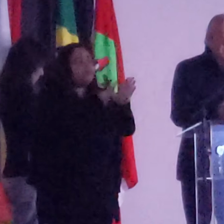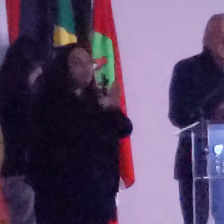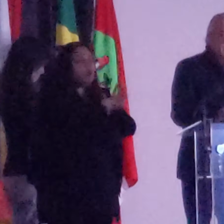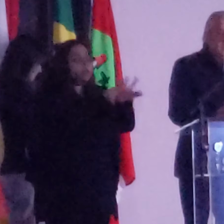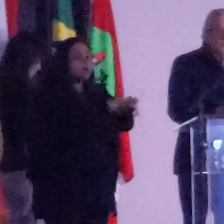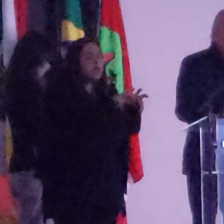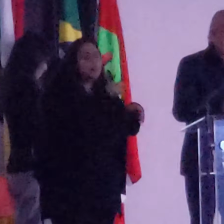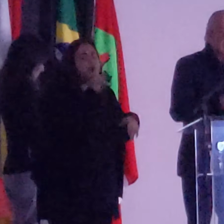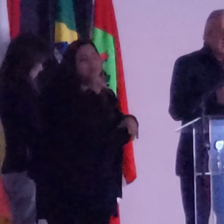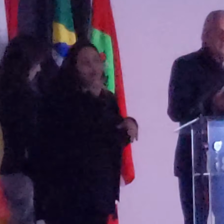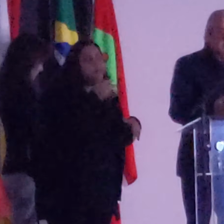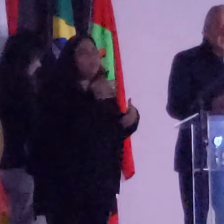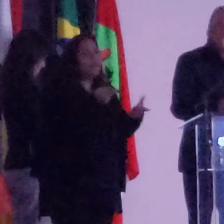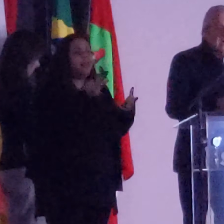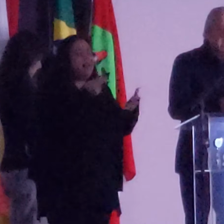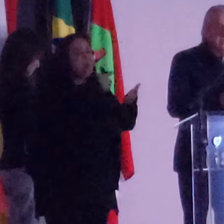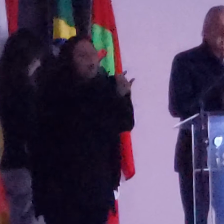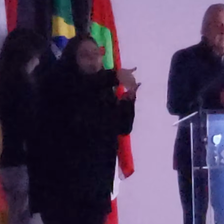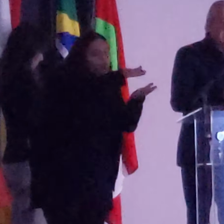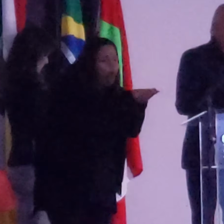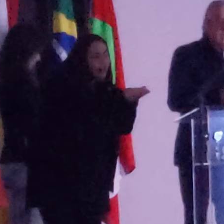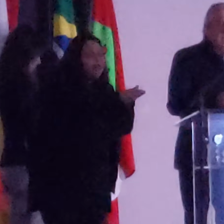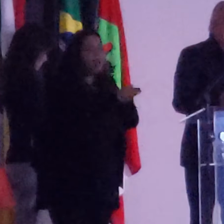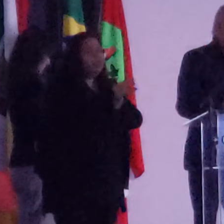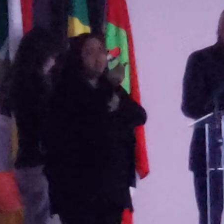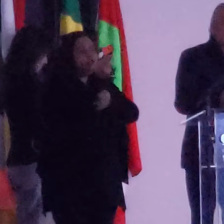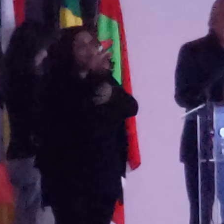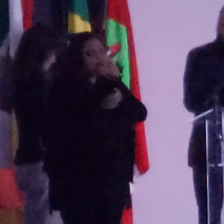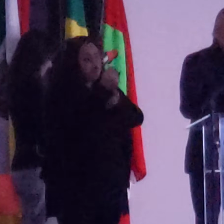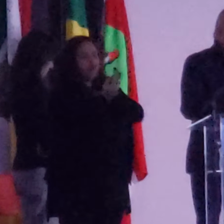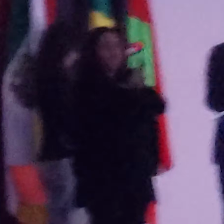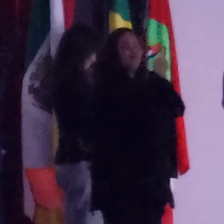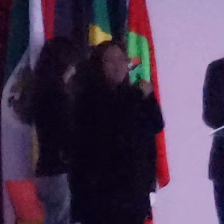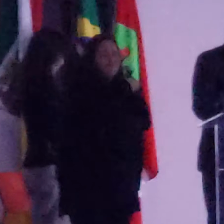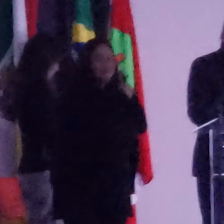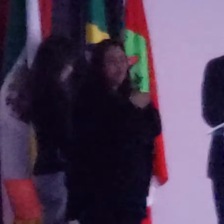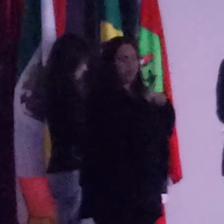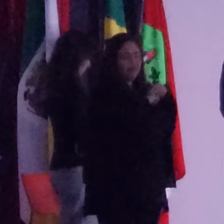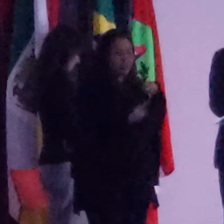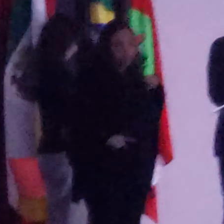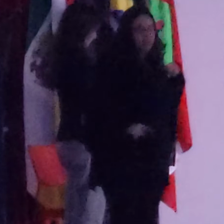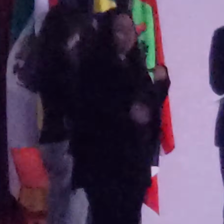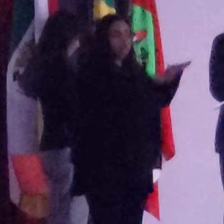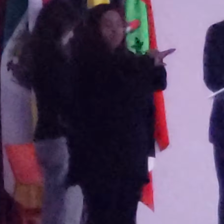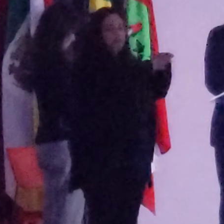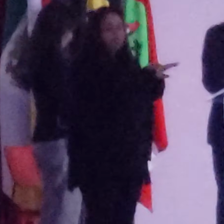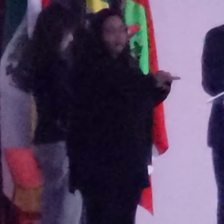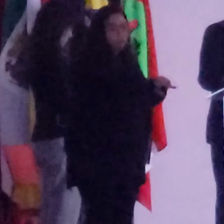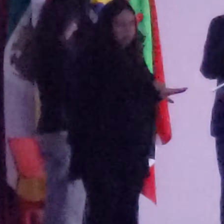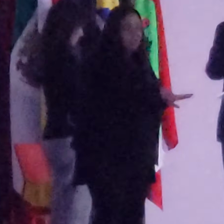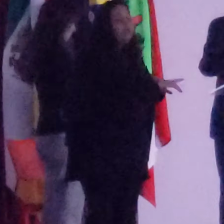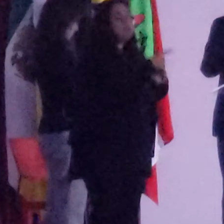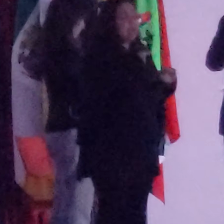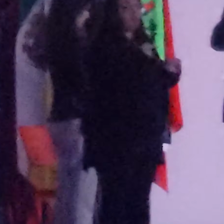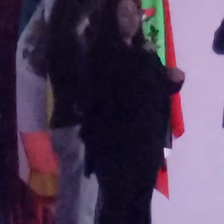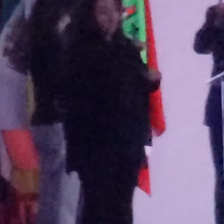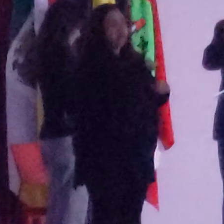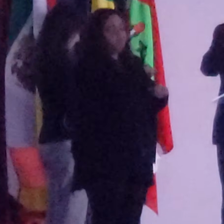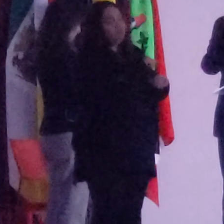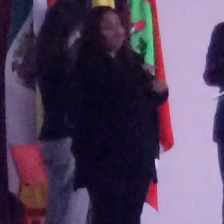dinheiro mal havido, multas judiciárias, que são todos eles colocados no fundo